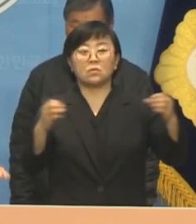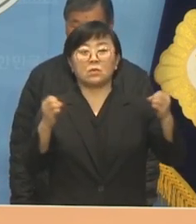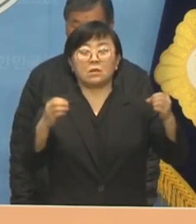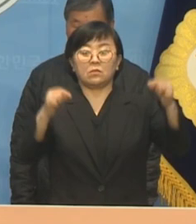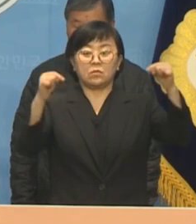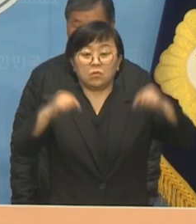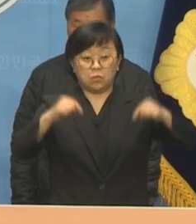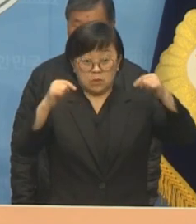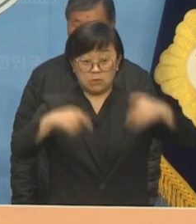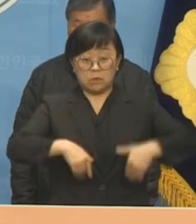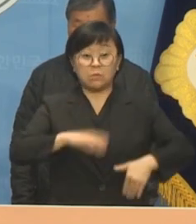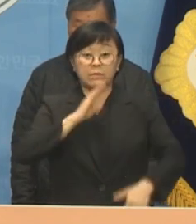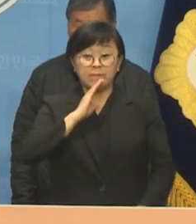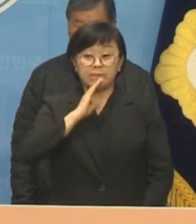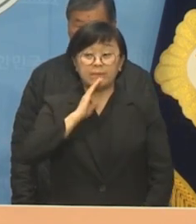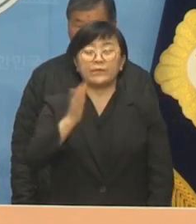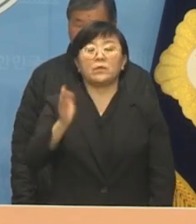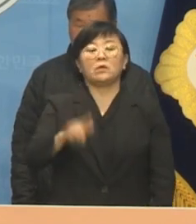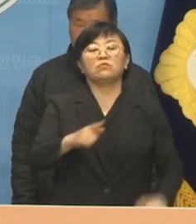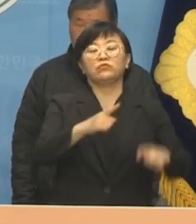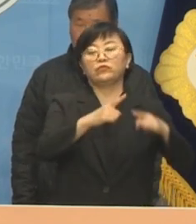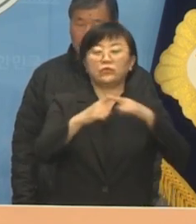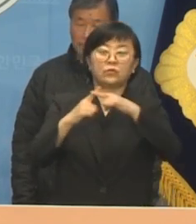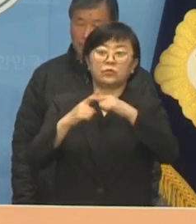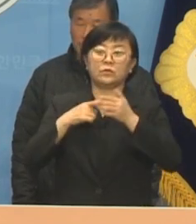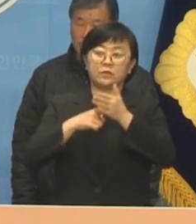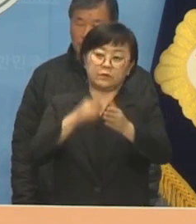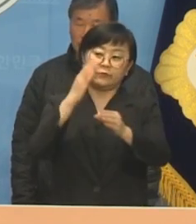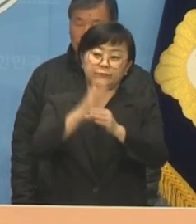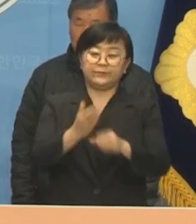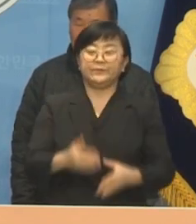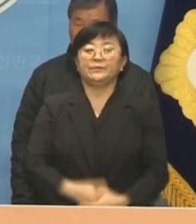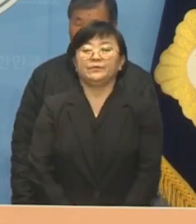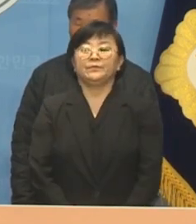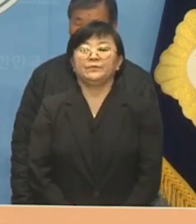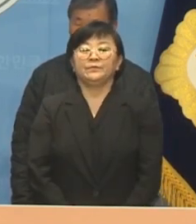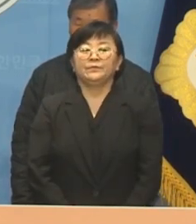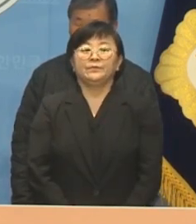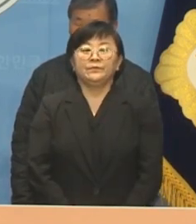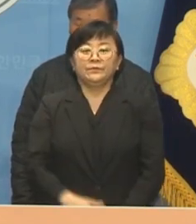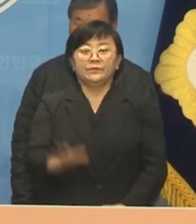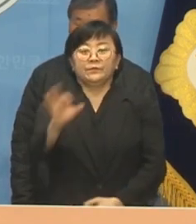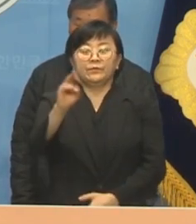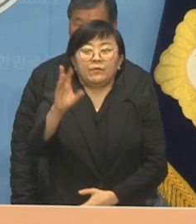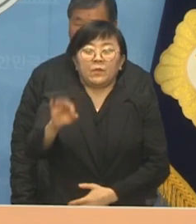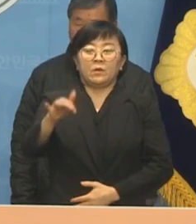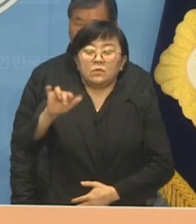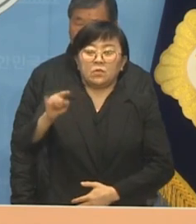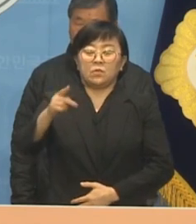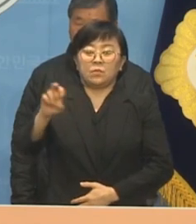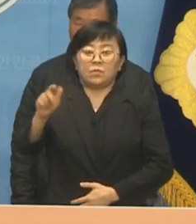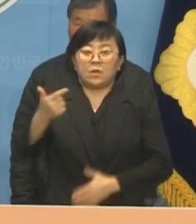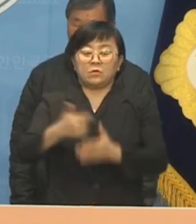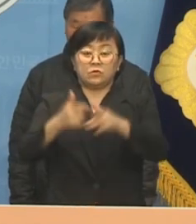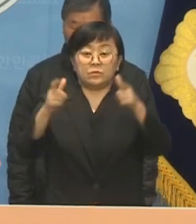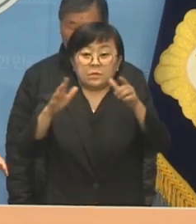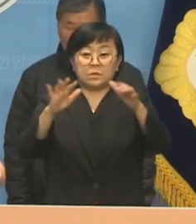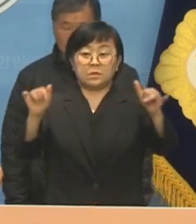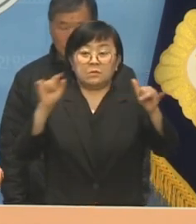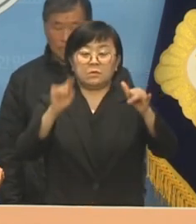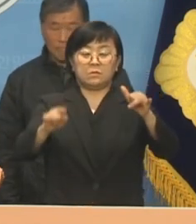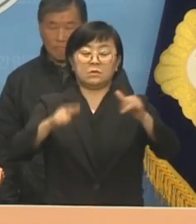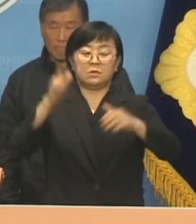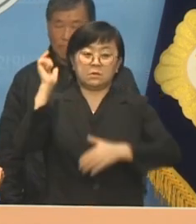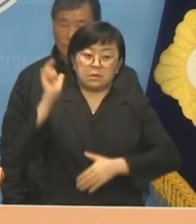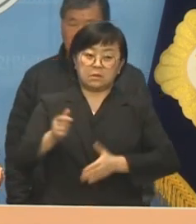있어야 됨에도 불구하고 일방적으로 진행하고 있습니다. 현재 양촌면 주민들은 이와 관련해서